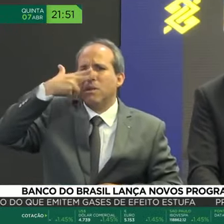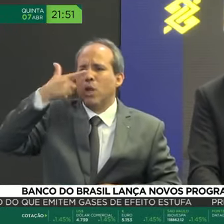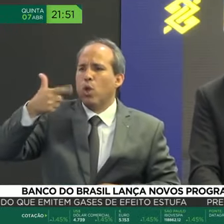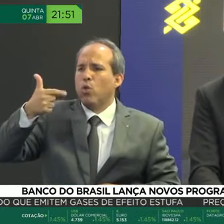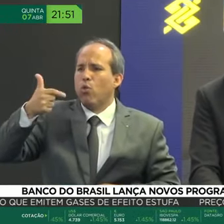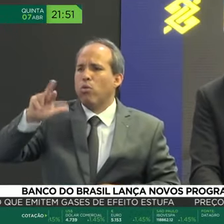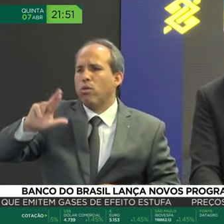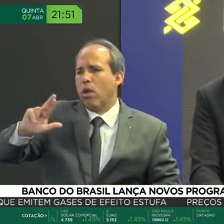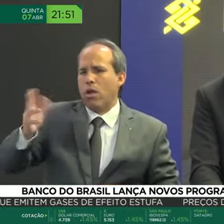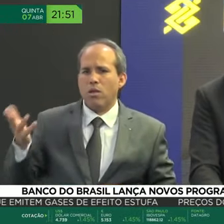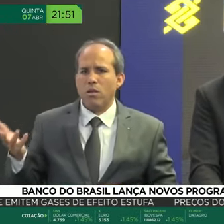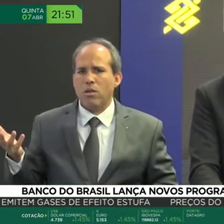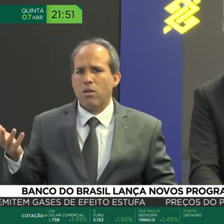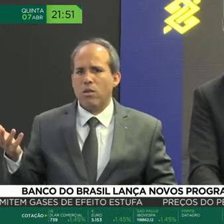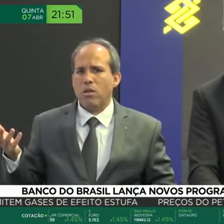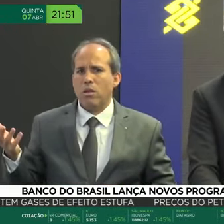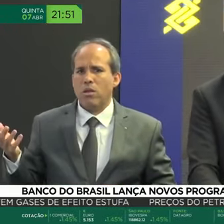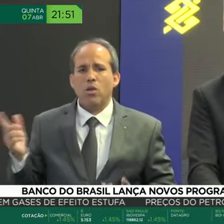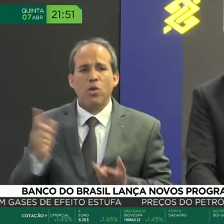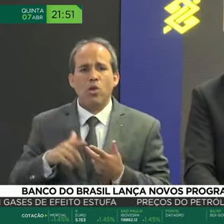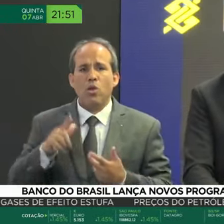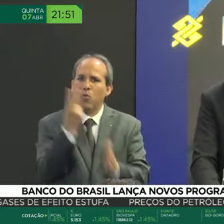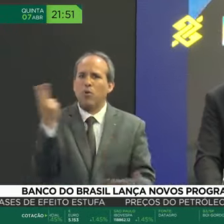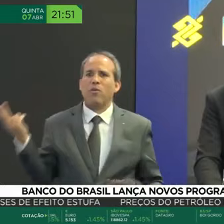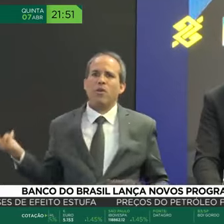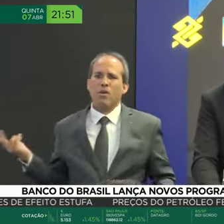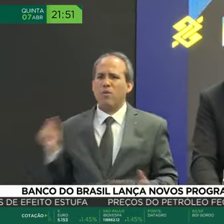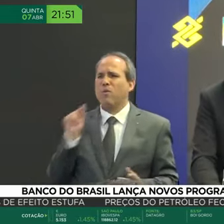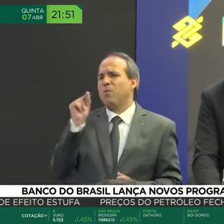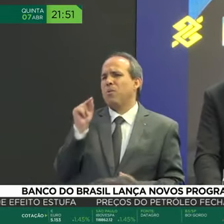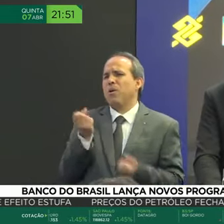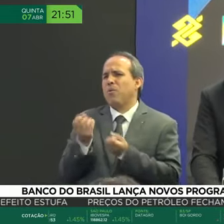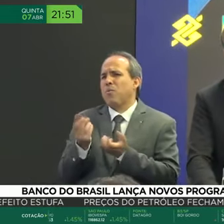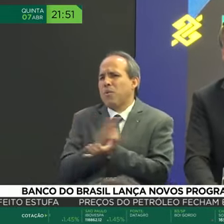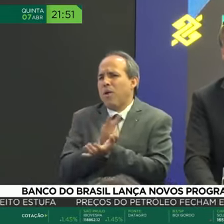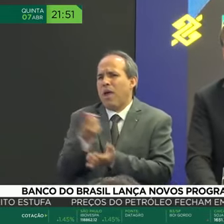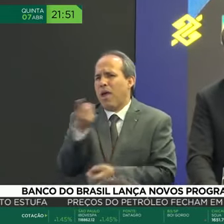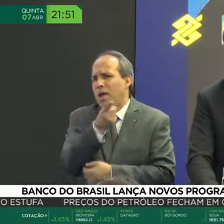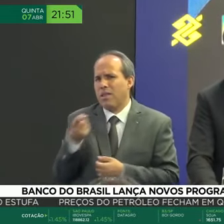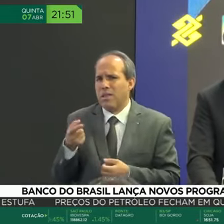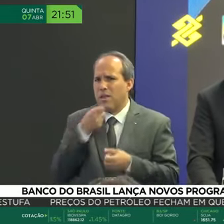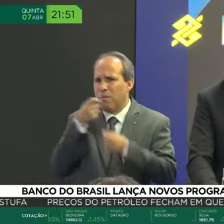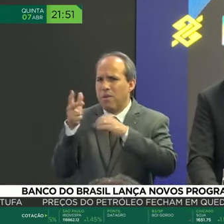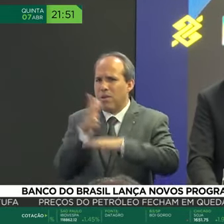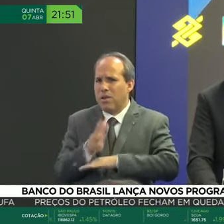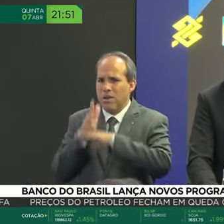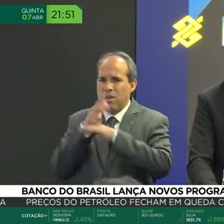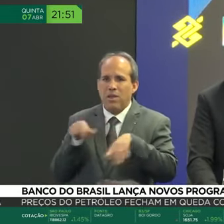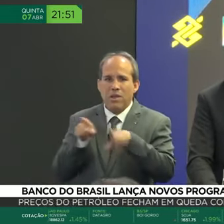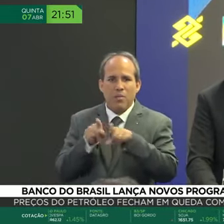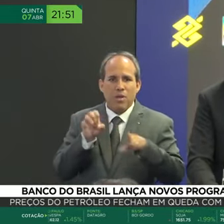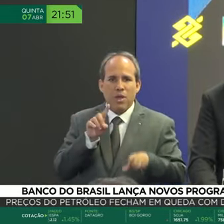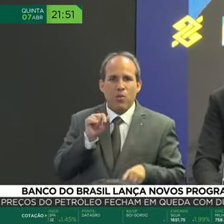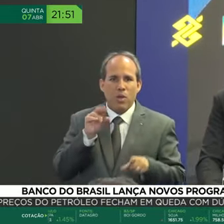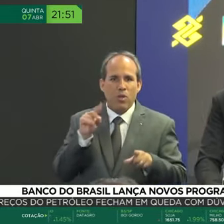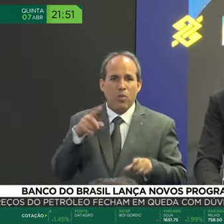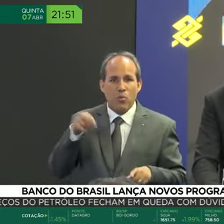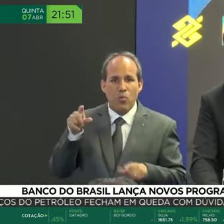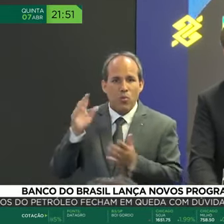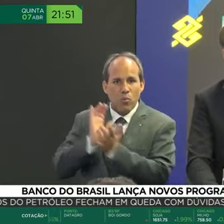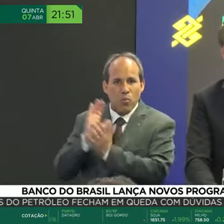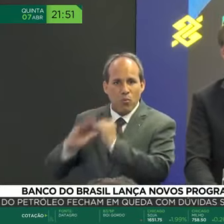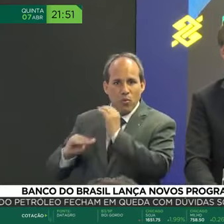do dispositivo de remuneração por serviços ambientais o nosso nome do campo O Eduardo é realmente um herói